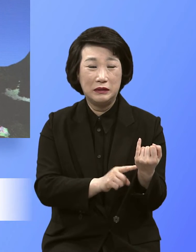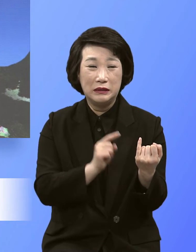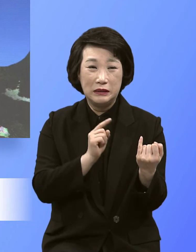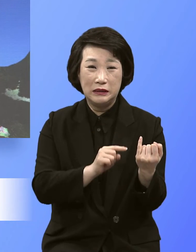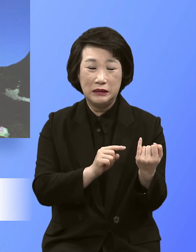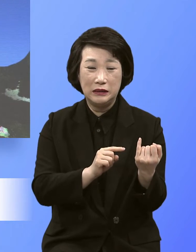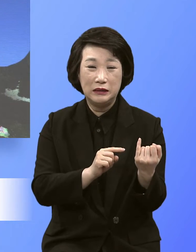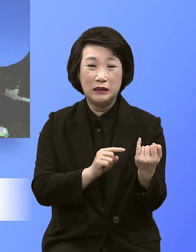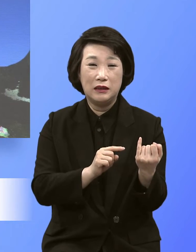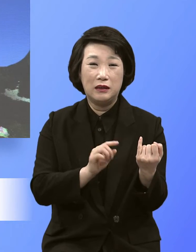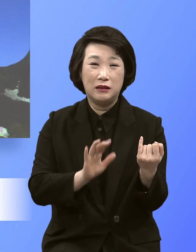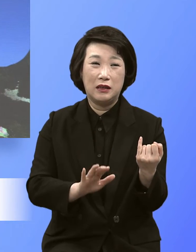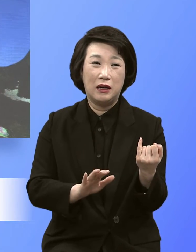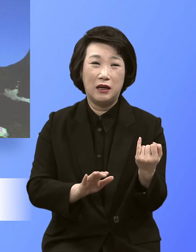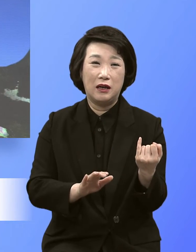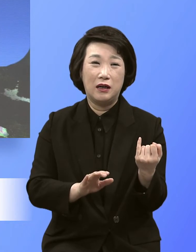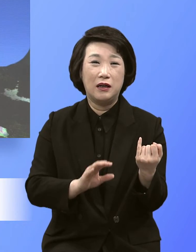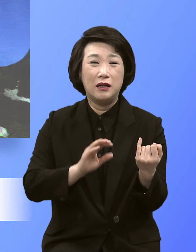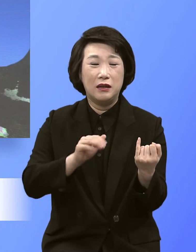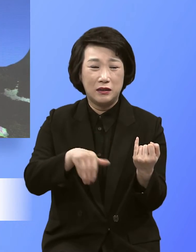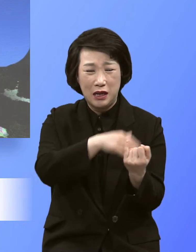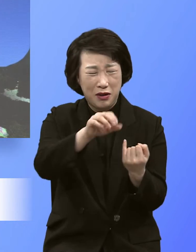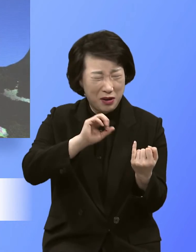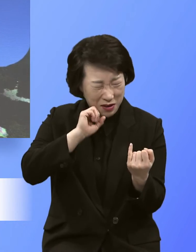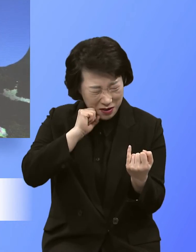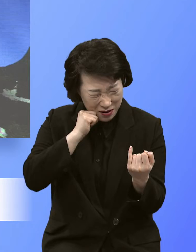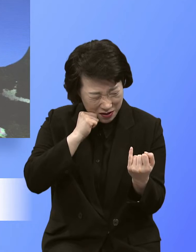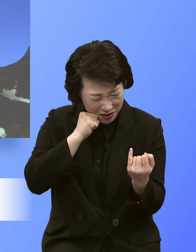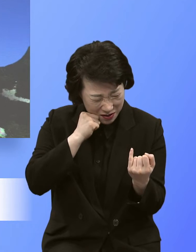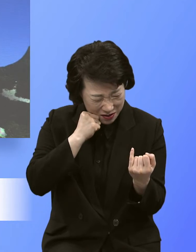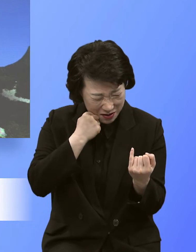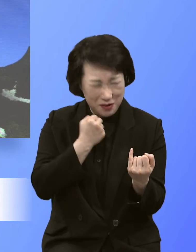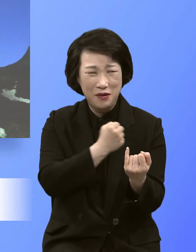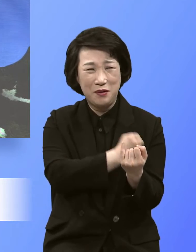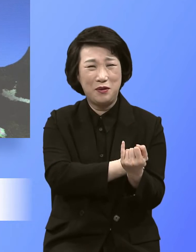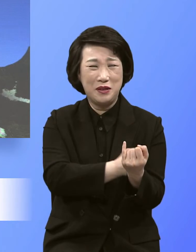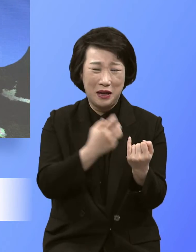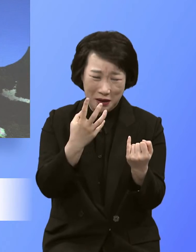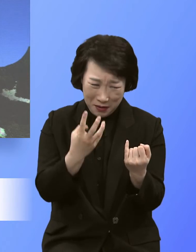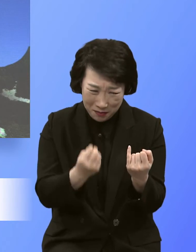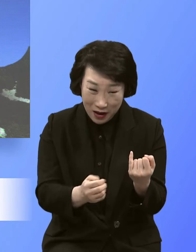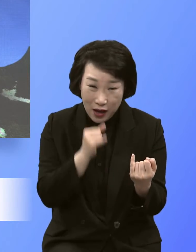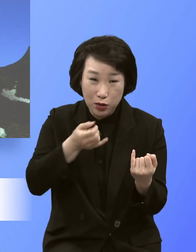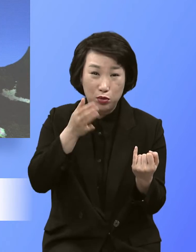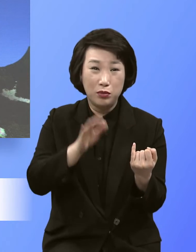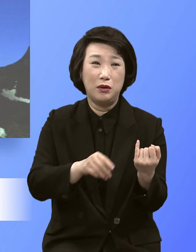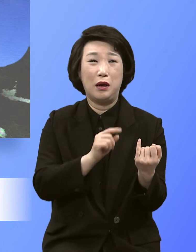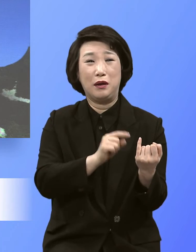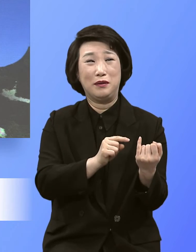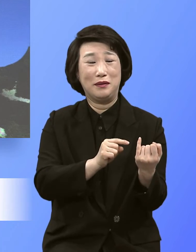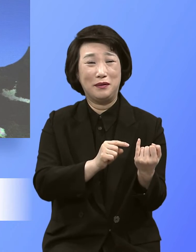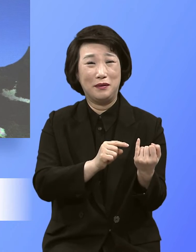그런 어려운 고통, 난관, 그런 상황 속에서